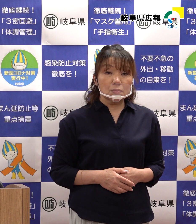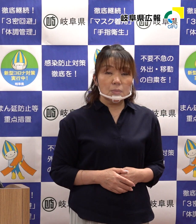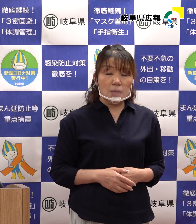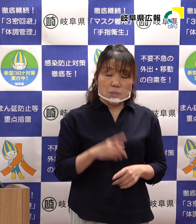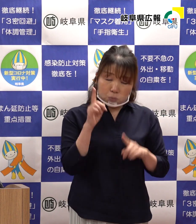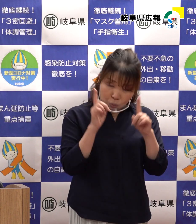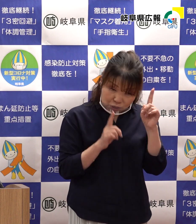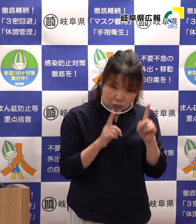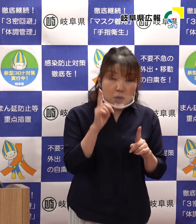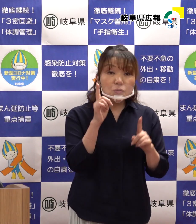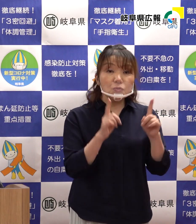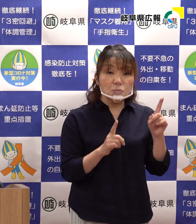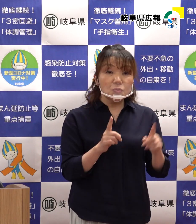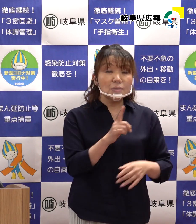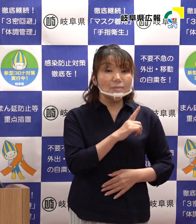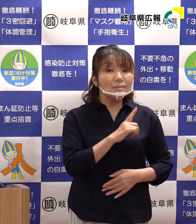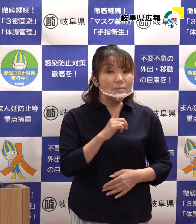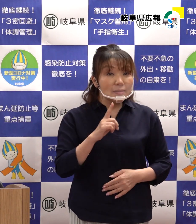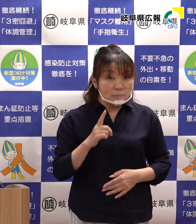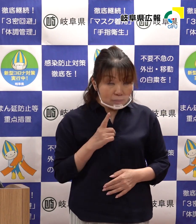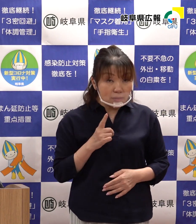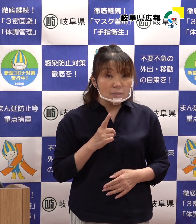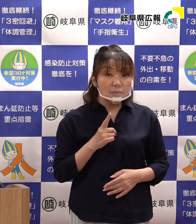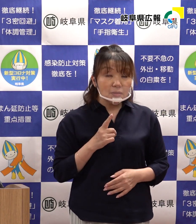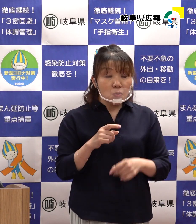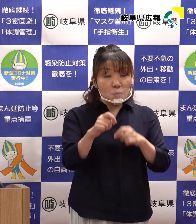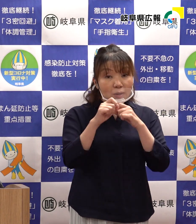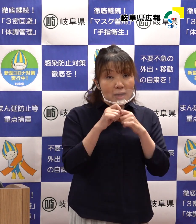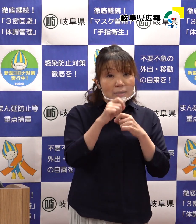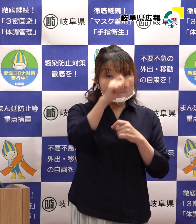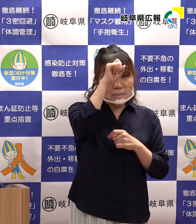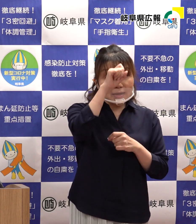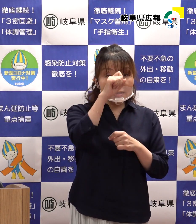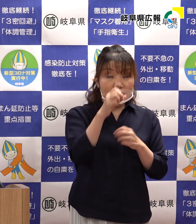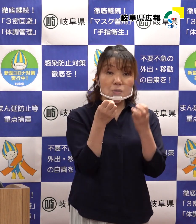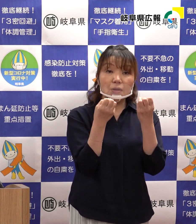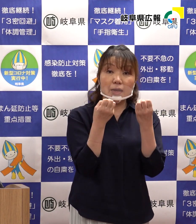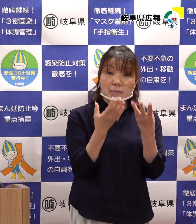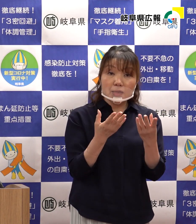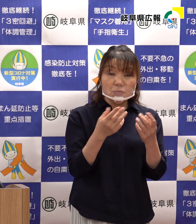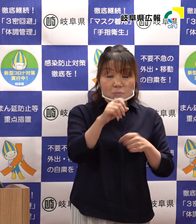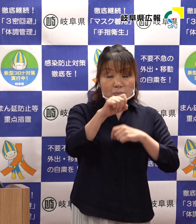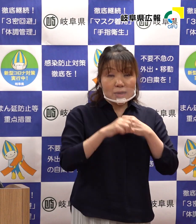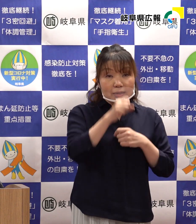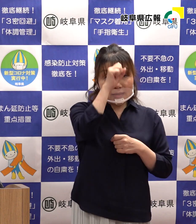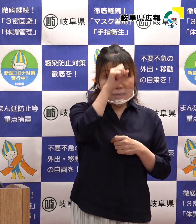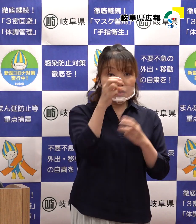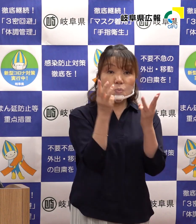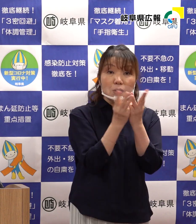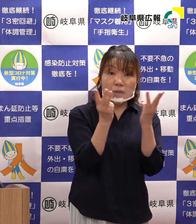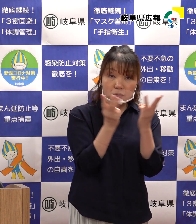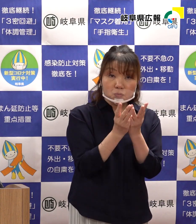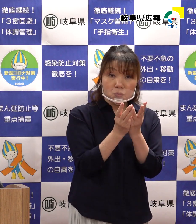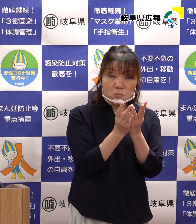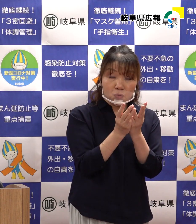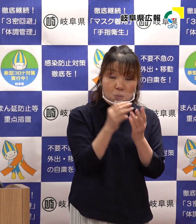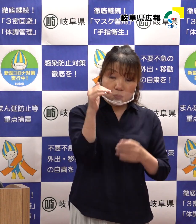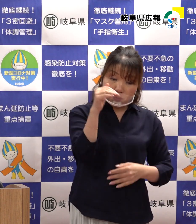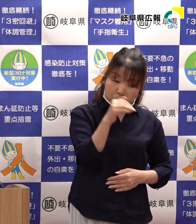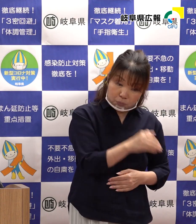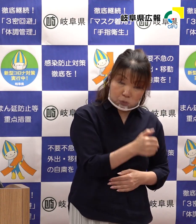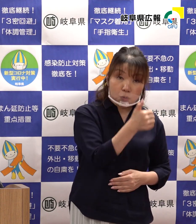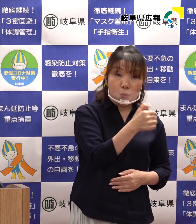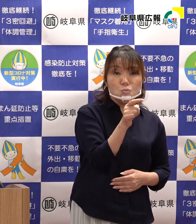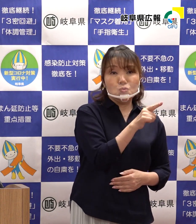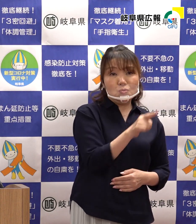なんとか1日あたりの感染者数、新規感染者数を50人を切るところまで、この